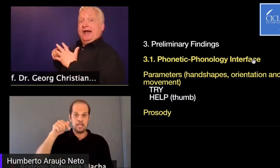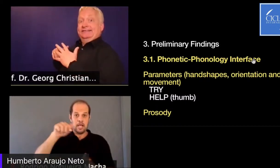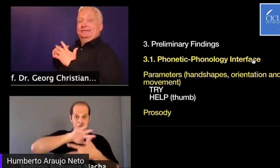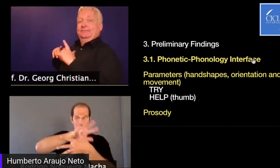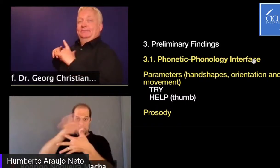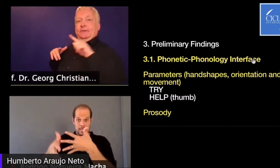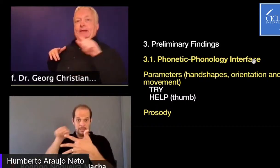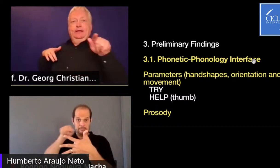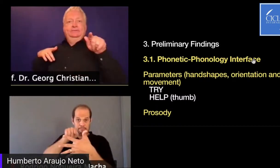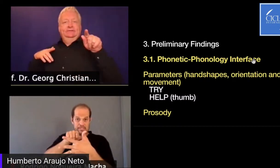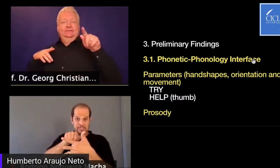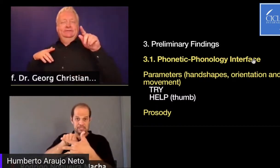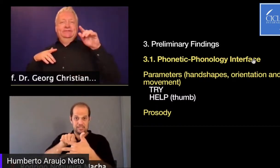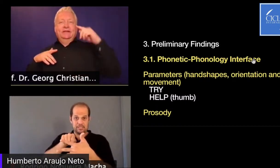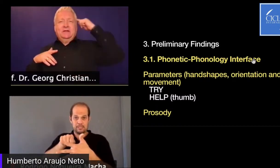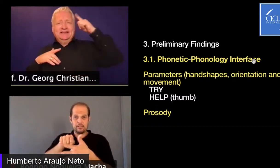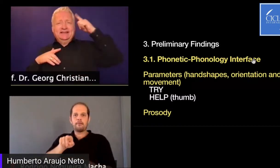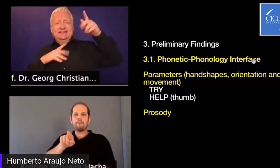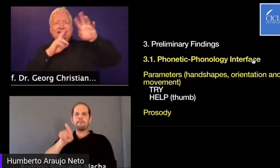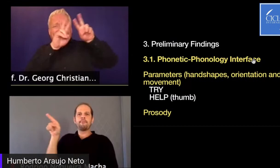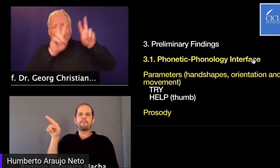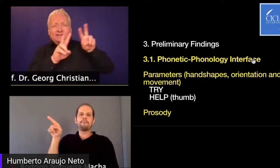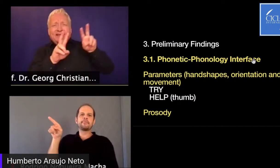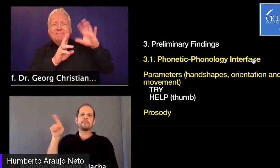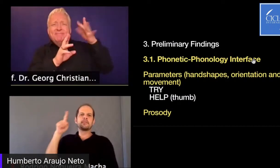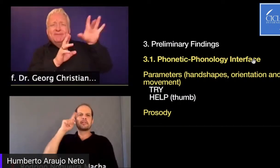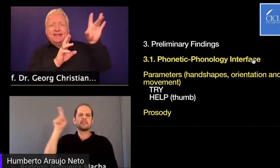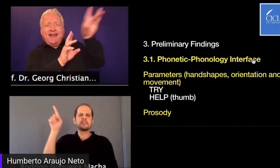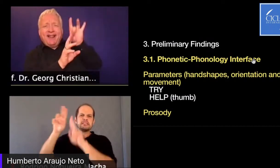porque na Libras,